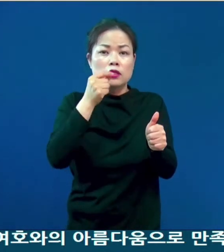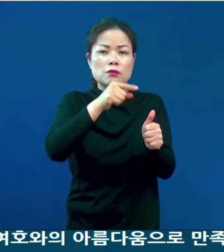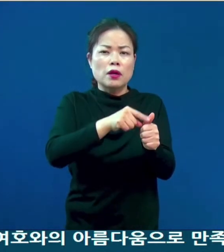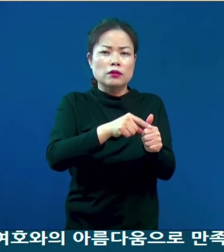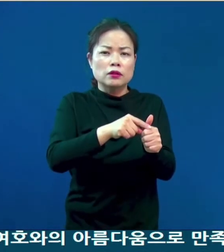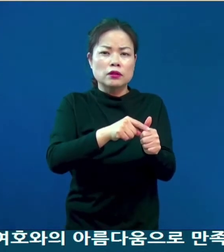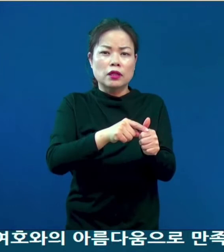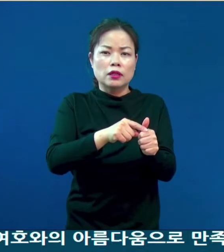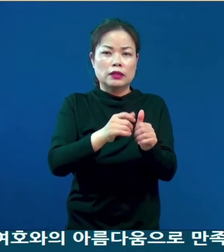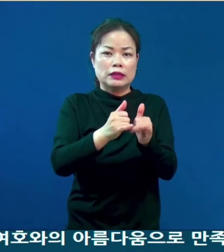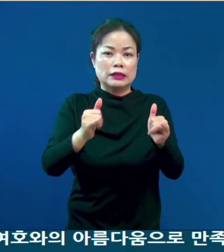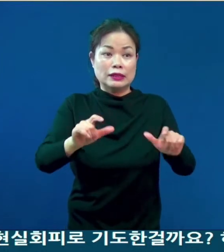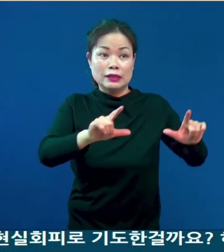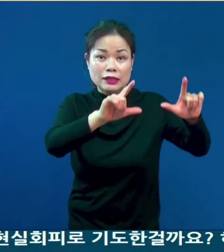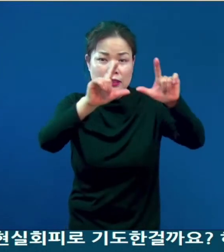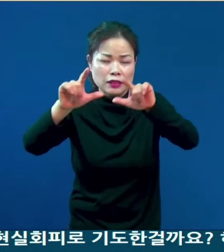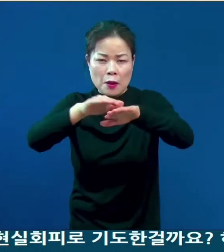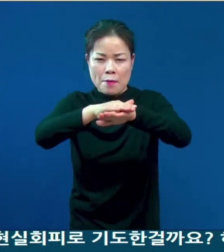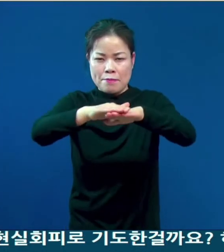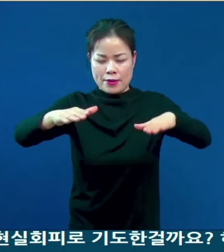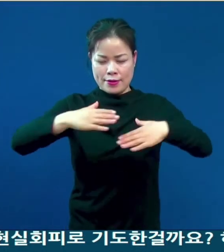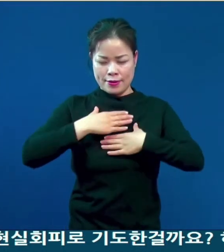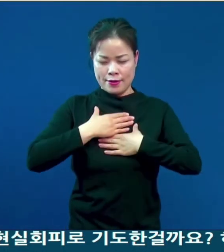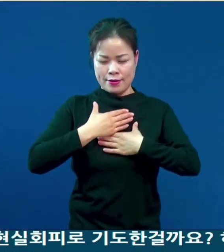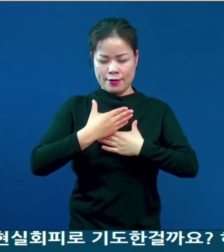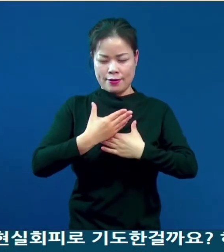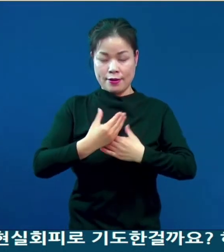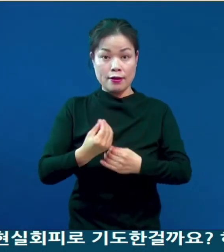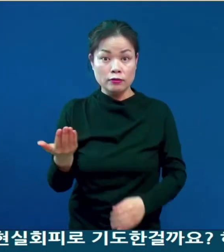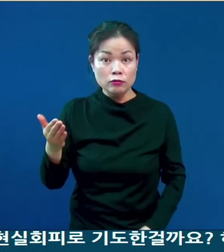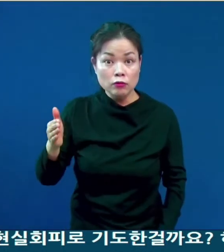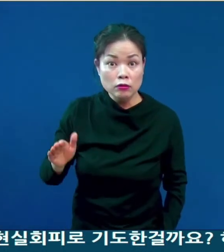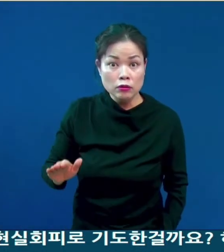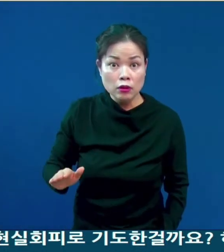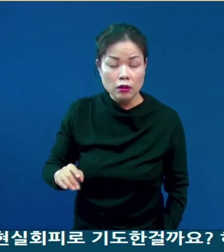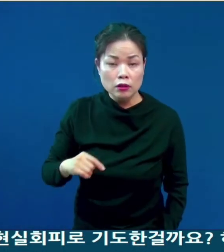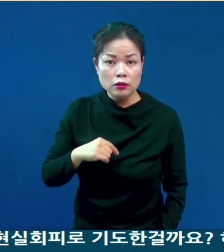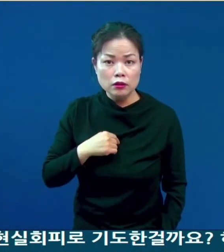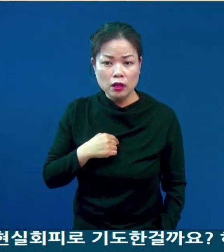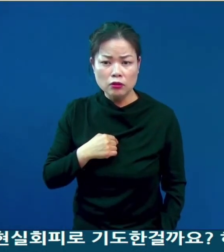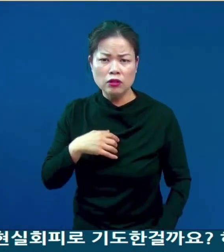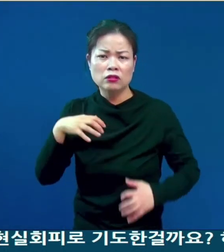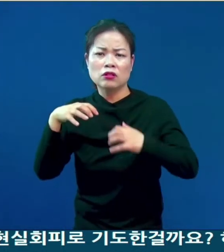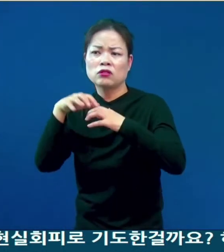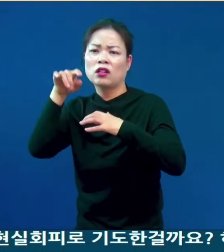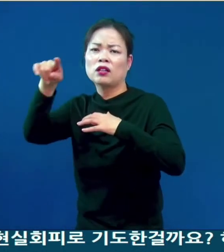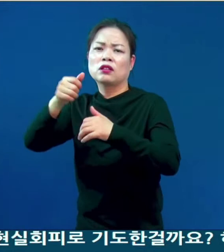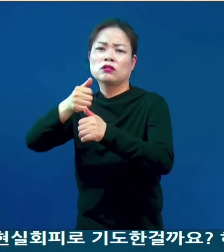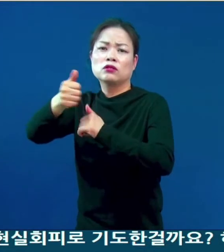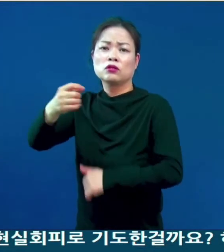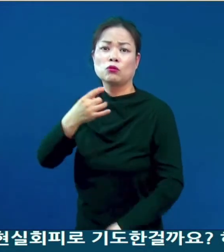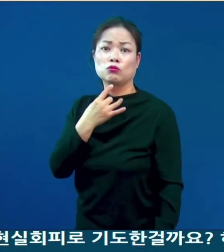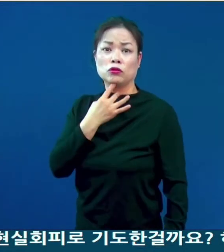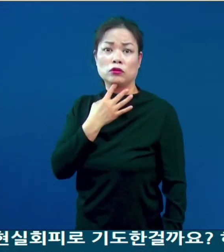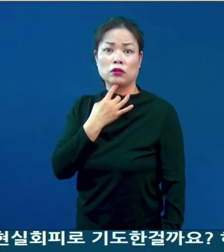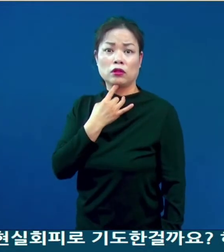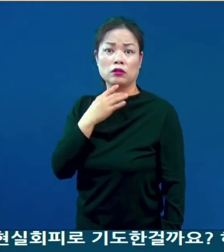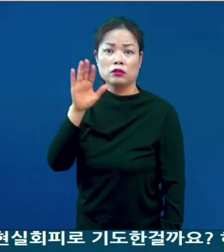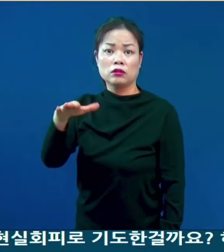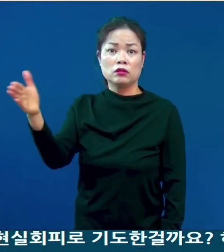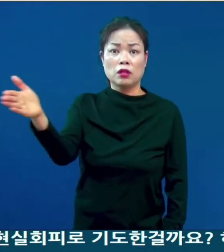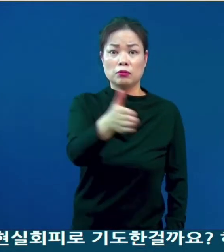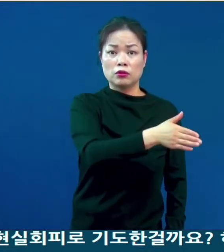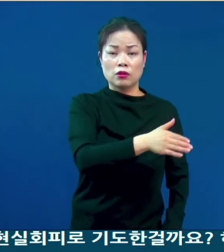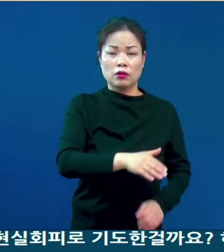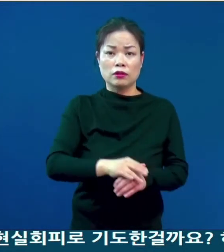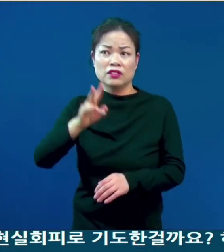인생이 탄탄대로 평탄하게 풀려야 될 것 같은데, 자기가 한 것은 전쟁에 나가서 승리한 것밖에 없는데